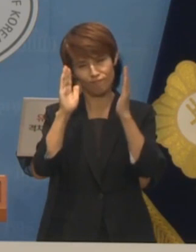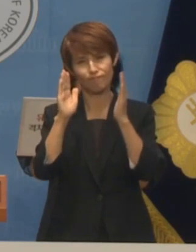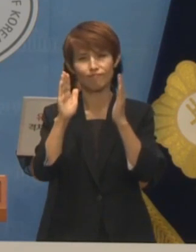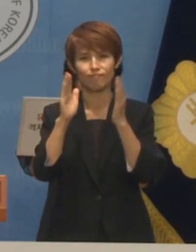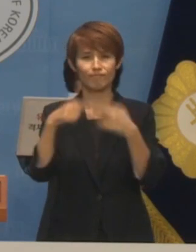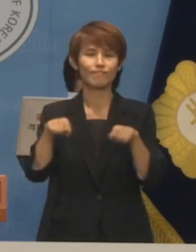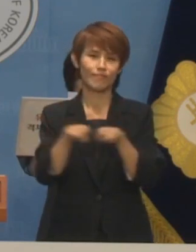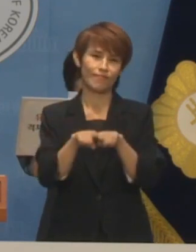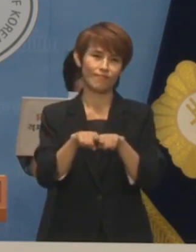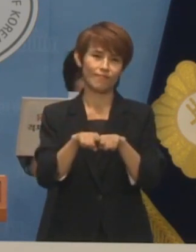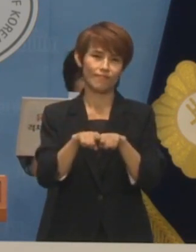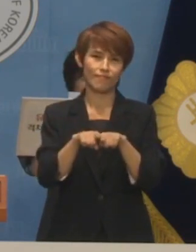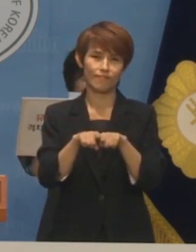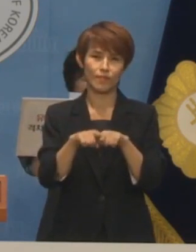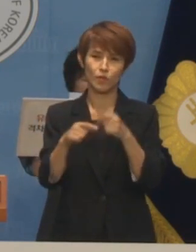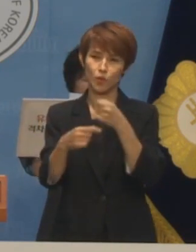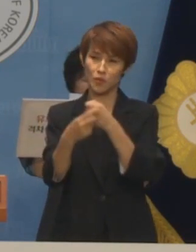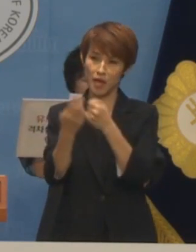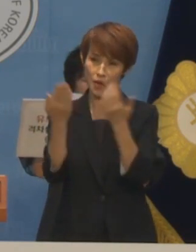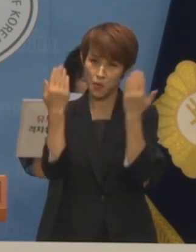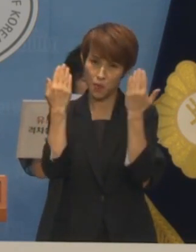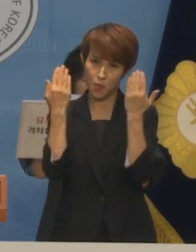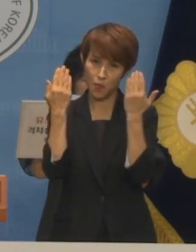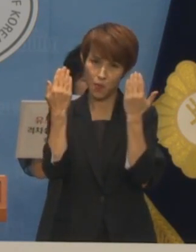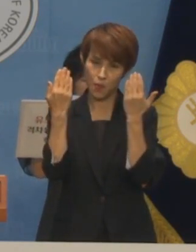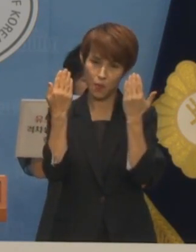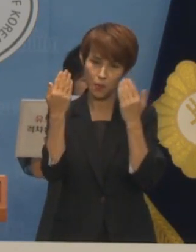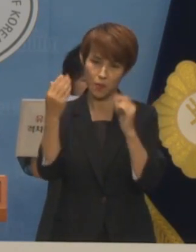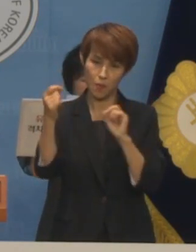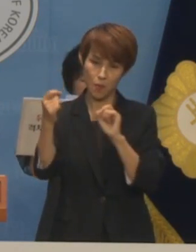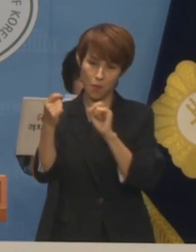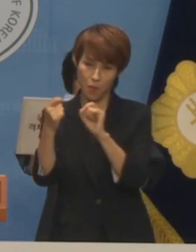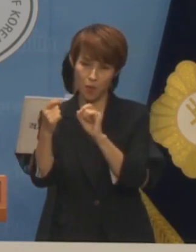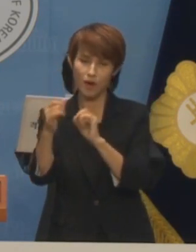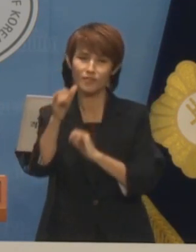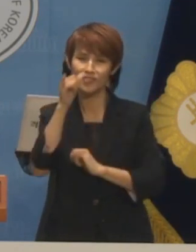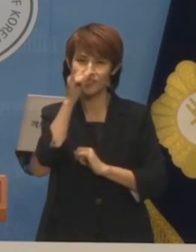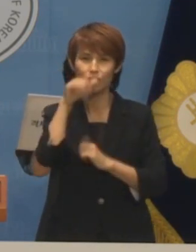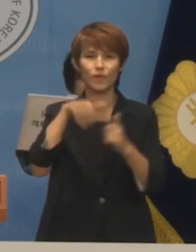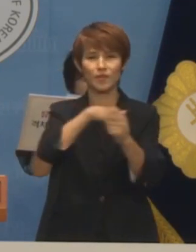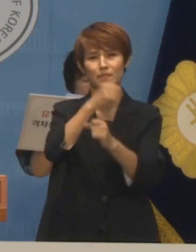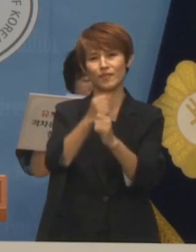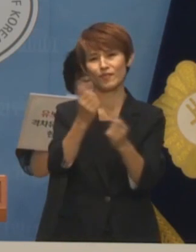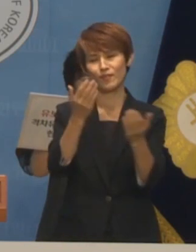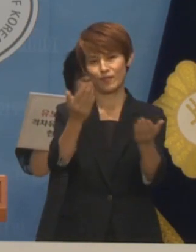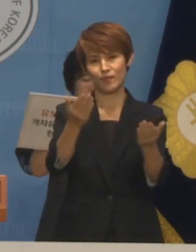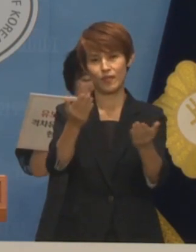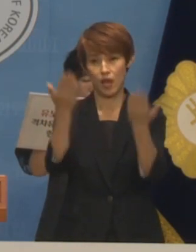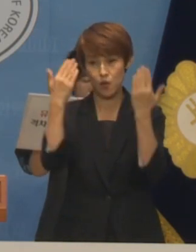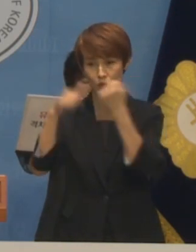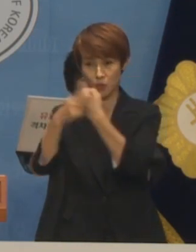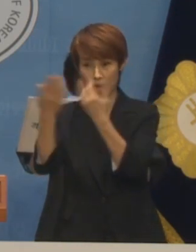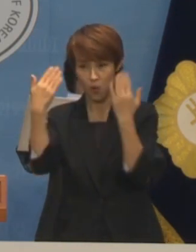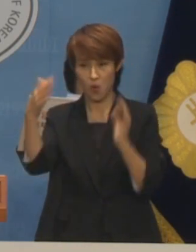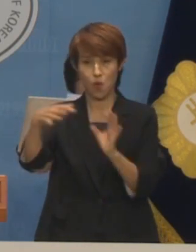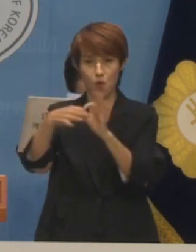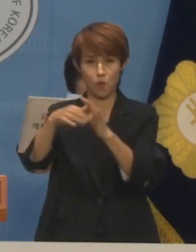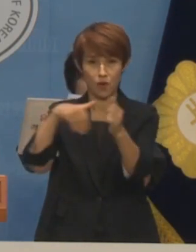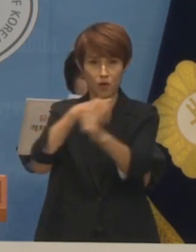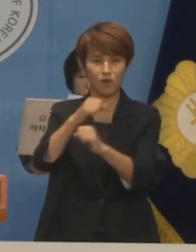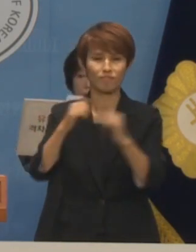즐기며 학령기 초등학교와 부드럽게 연계되는 환경에서 성장하게 될